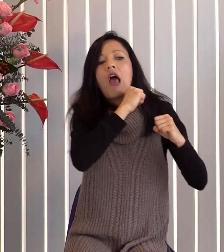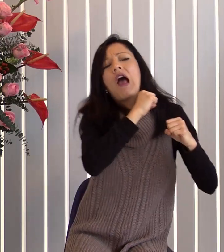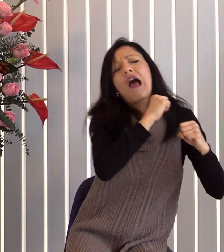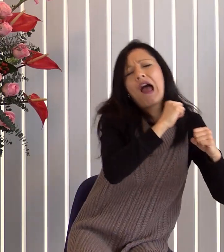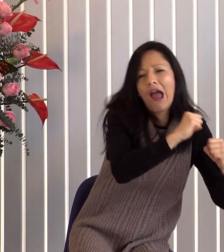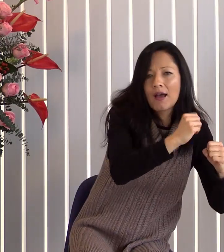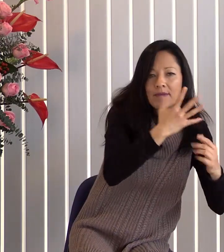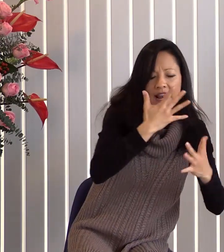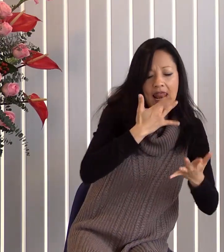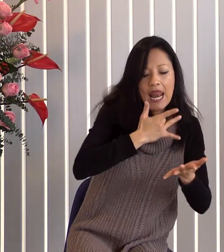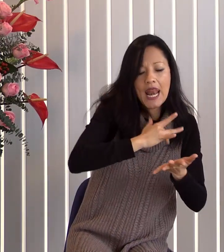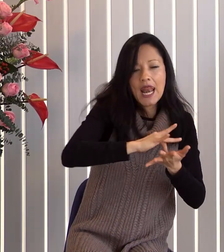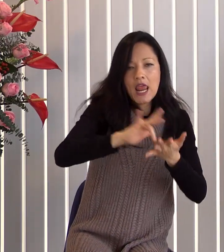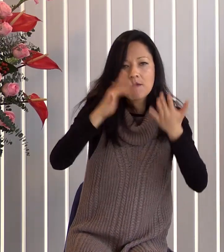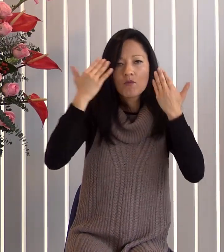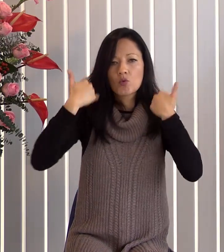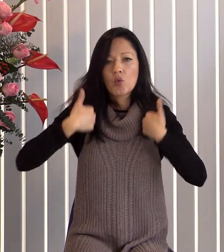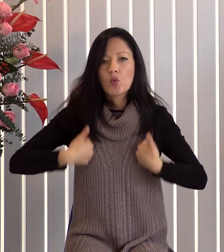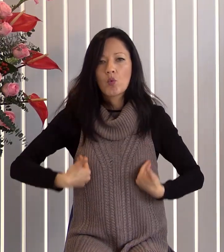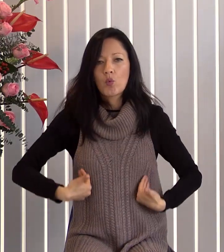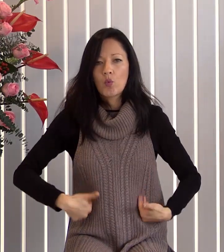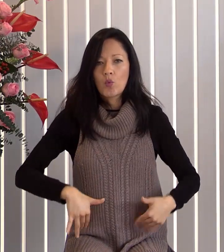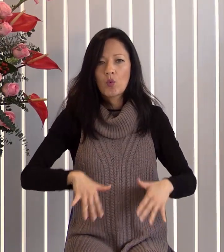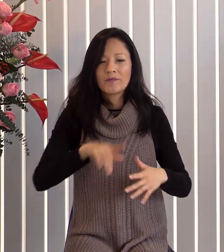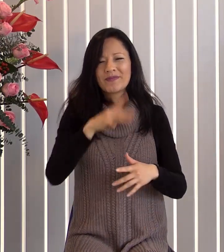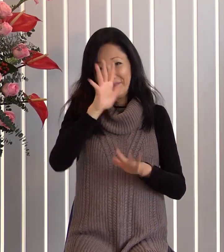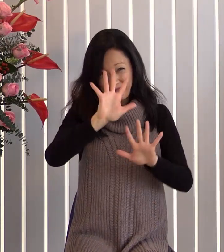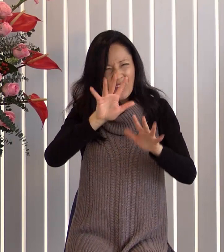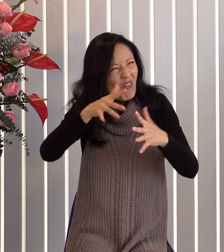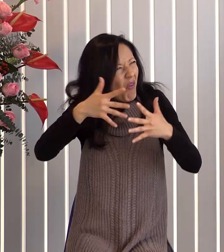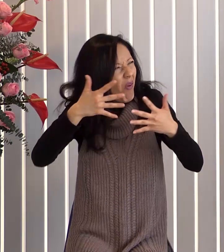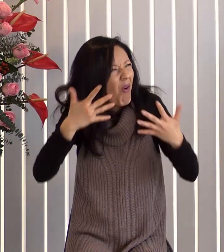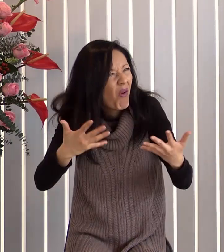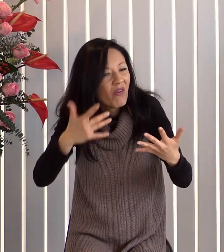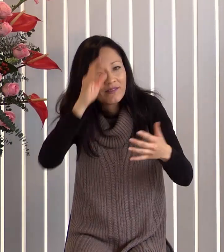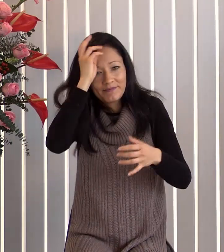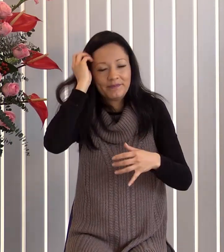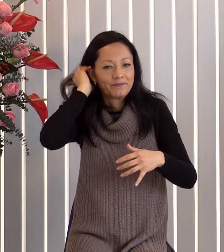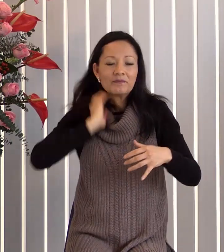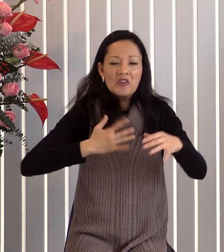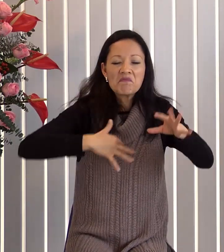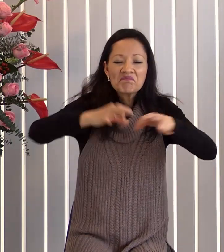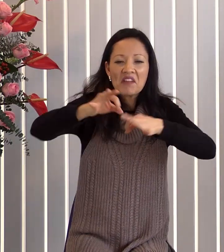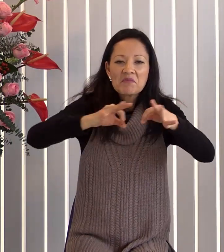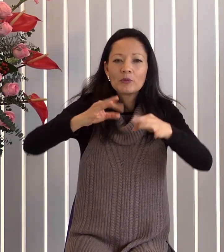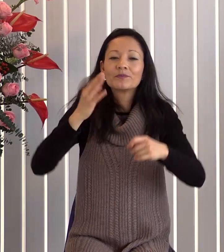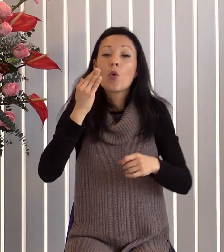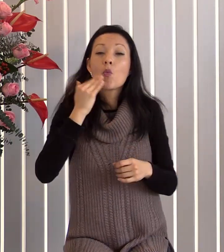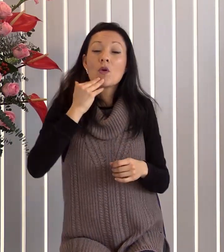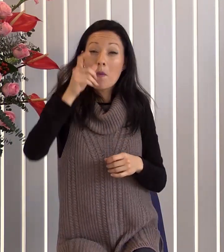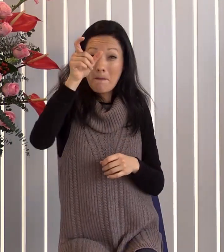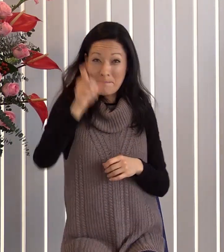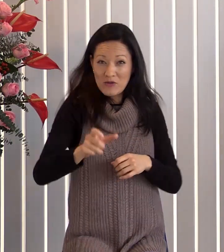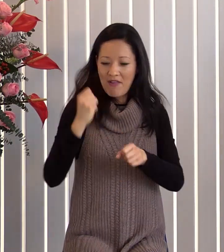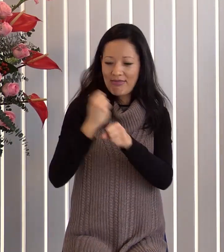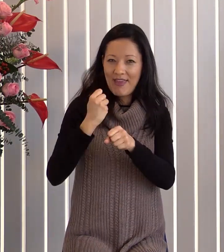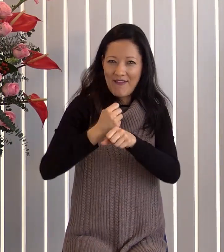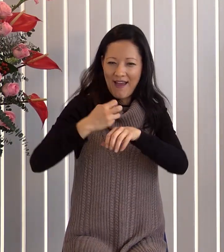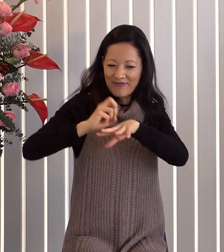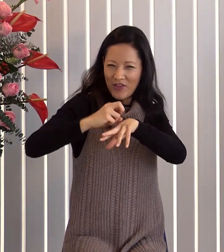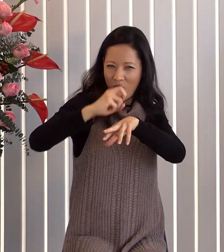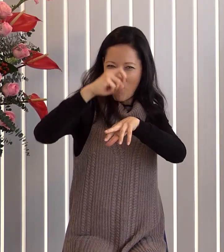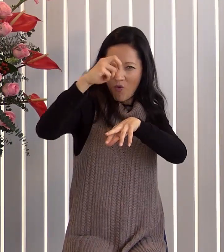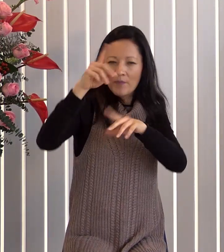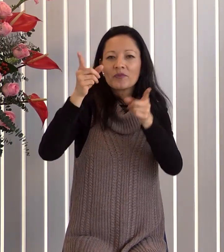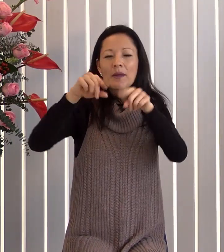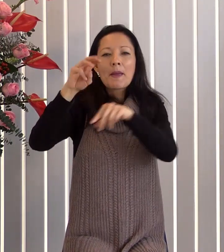sacar la escoria. O sea, en la joyería o cuando uno está sacando